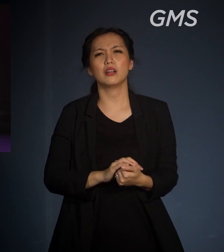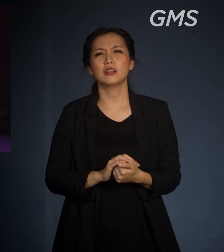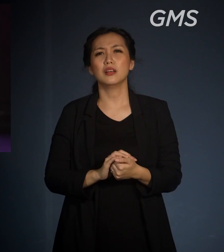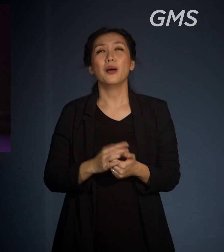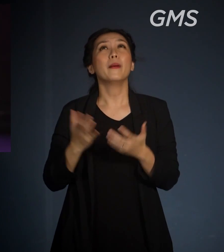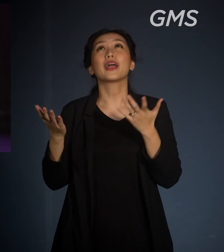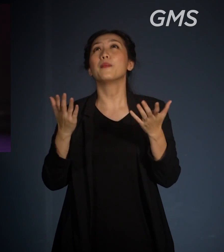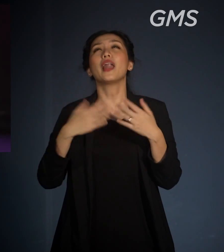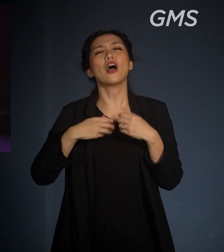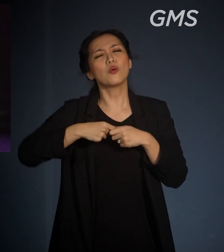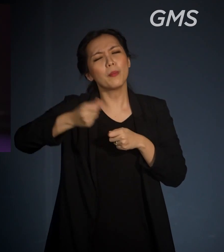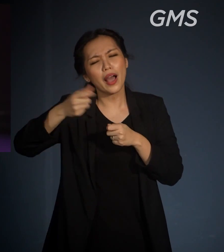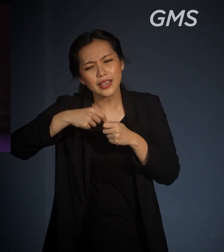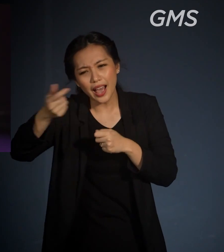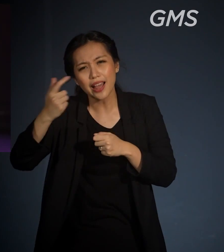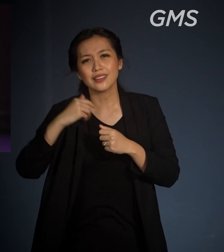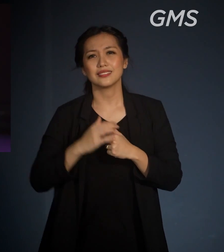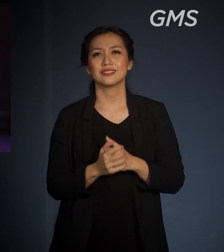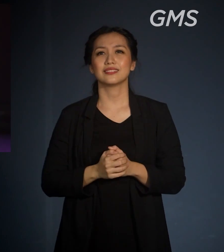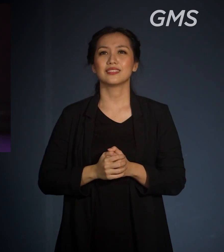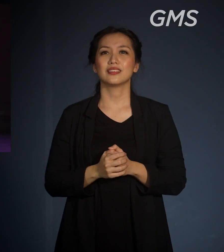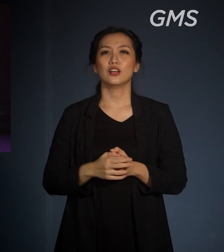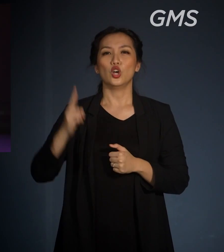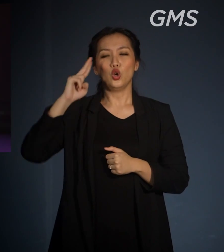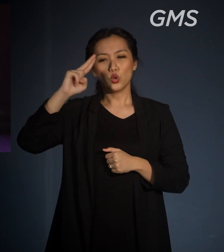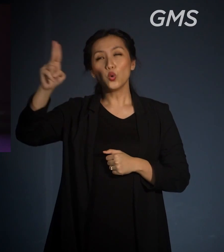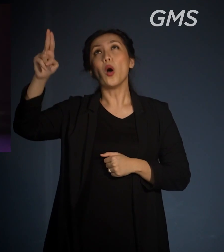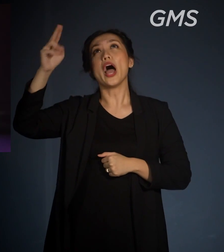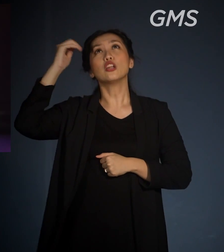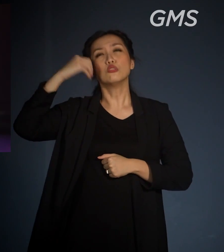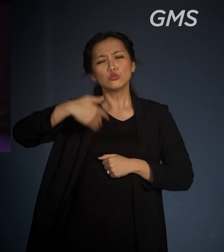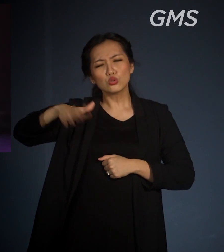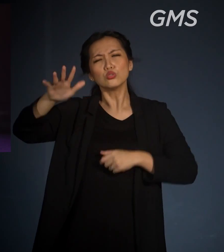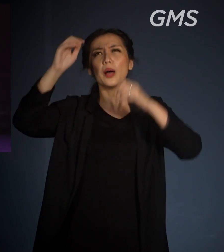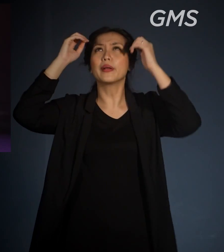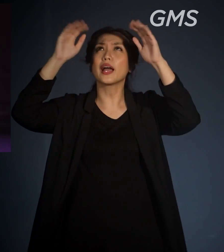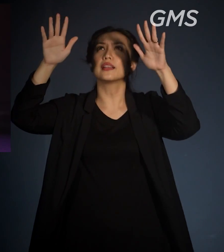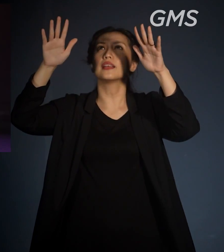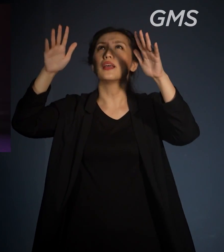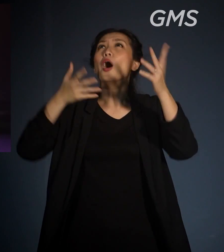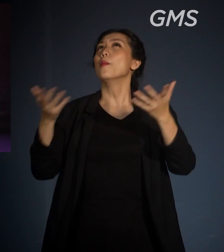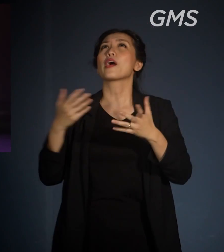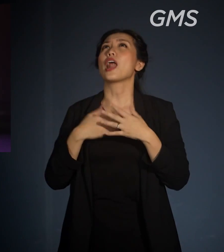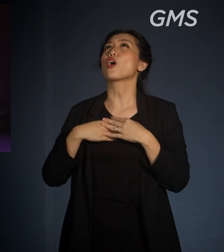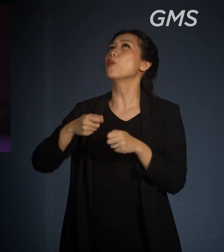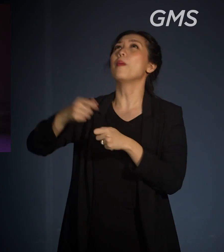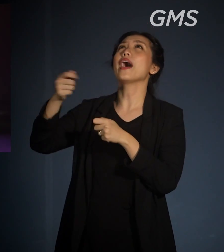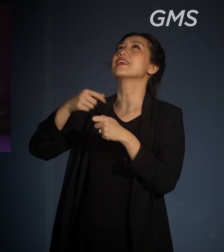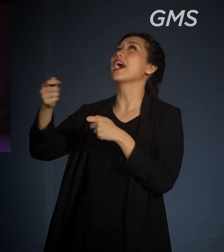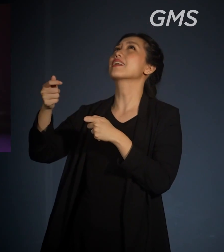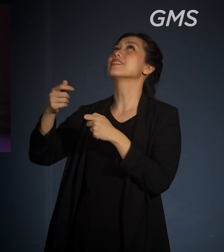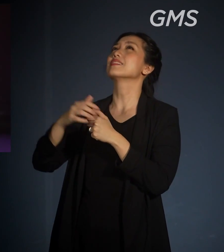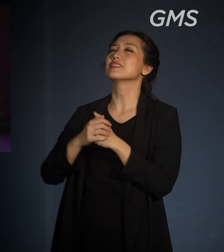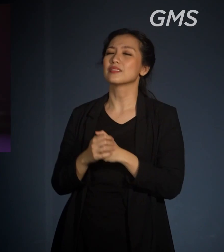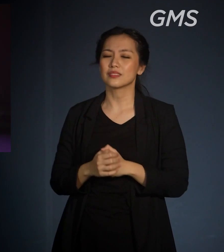balas kasih Tuhan? Tuhan sudah berkati keluargaku. Gimana aku bisa balas? Tuhan sudah mati